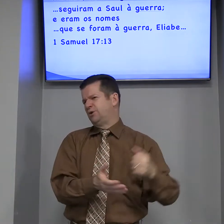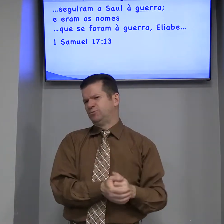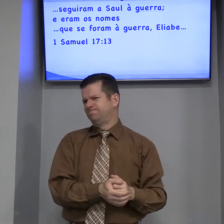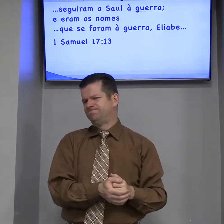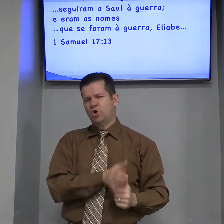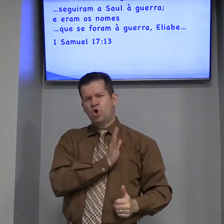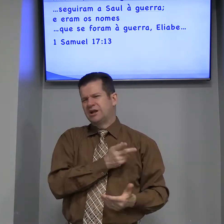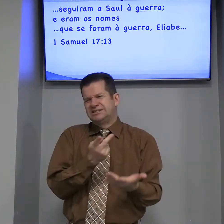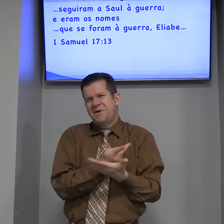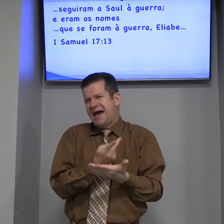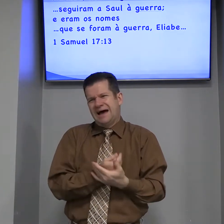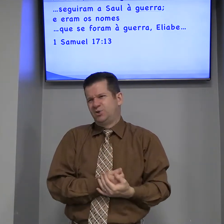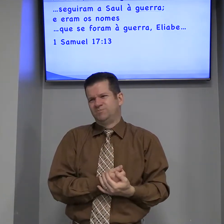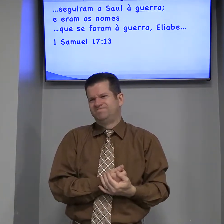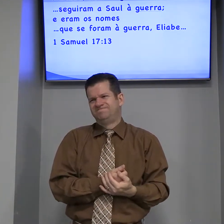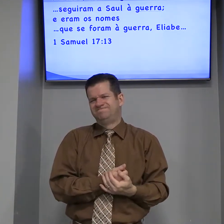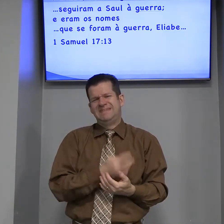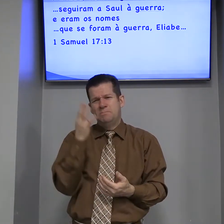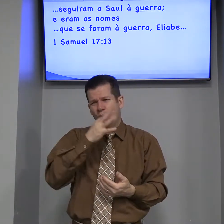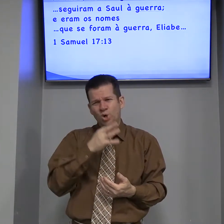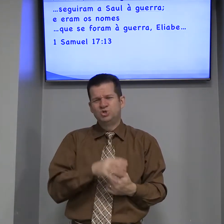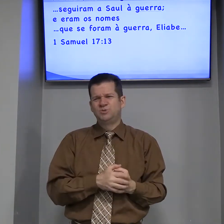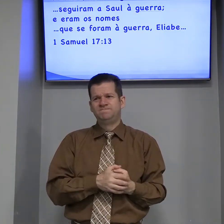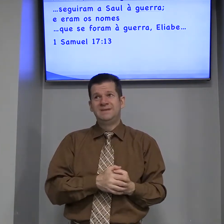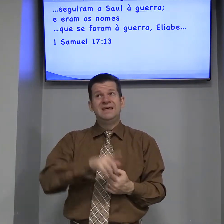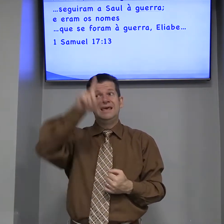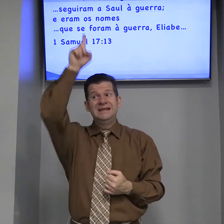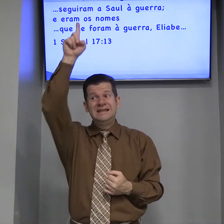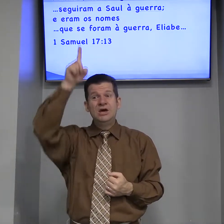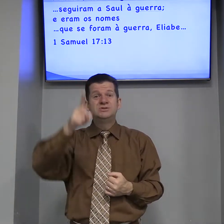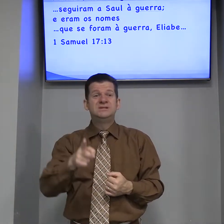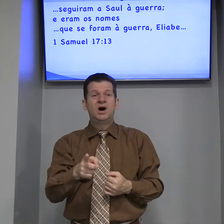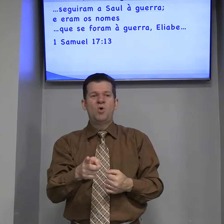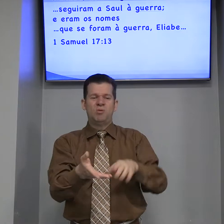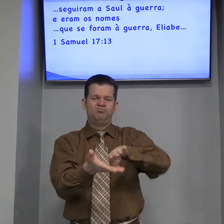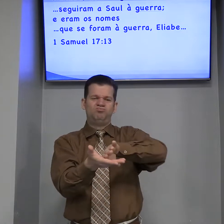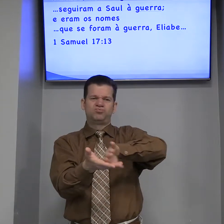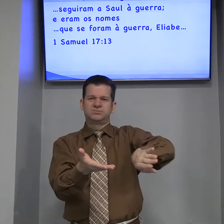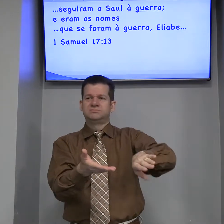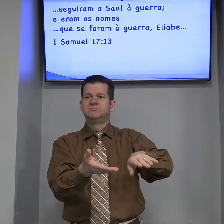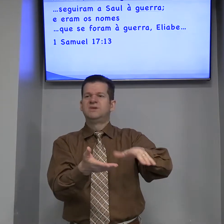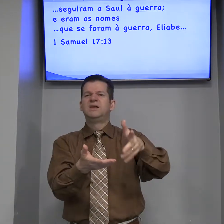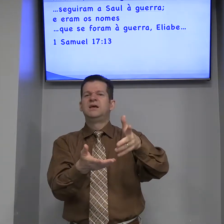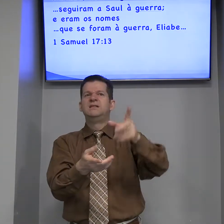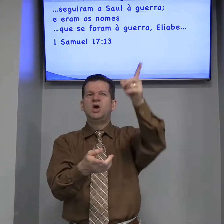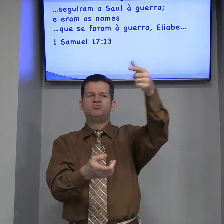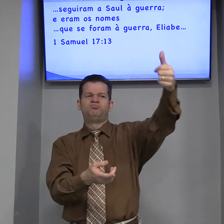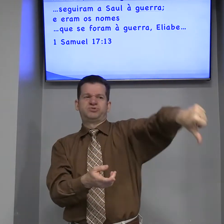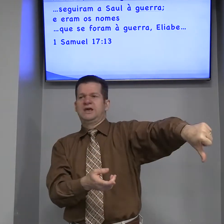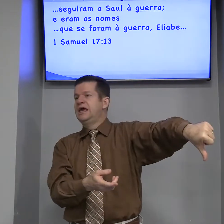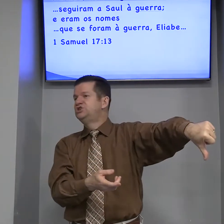desviado, coração errado, teimoso, e Deus então, ó, Deus